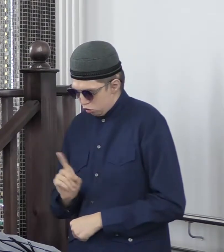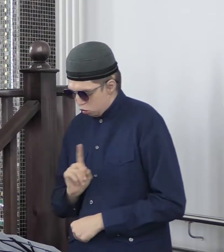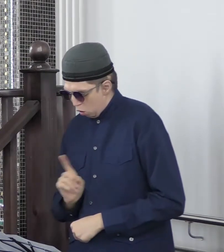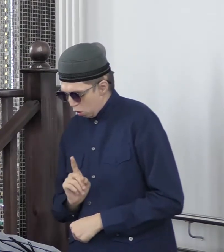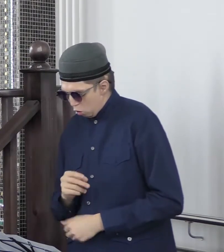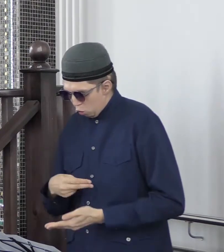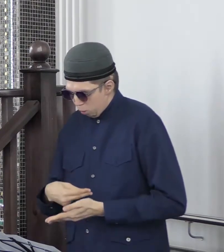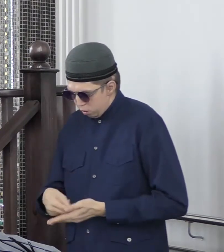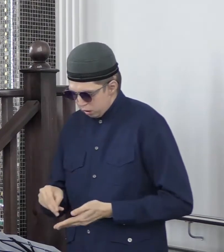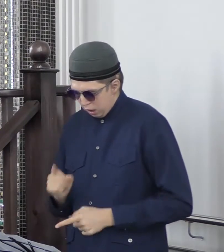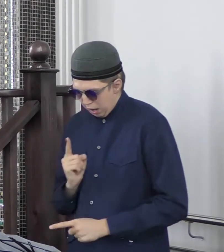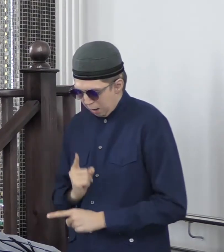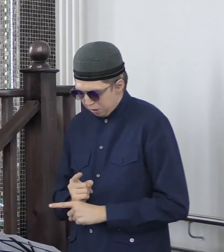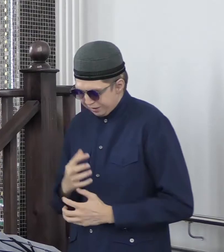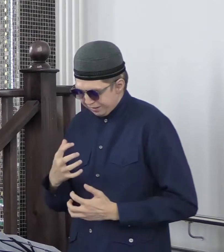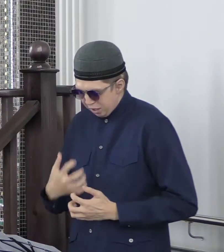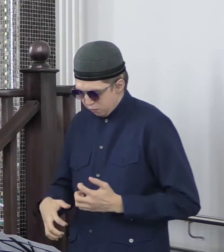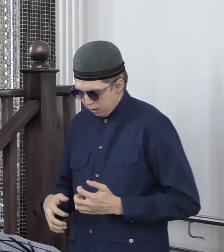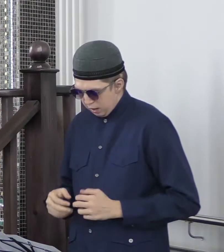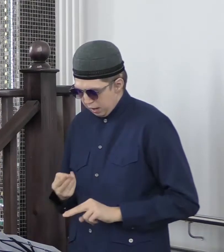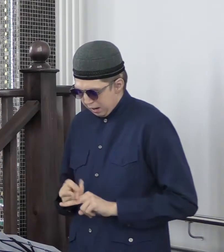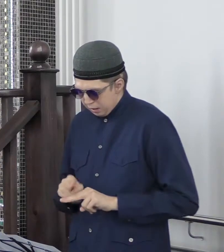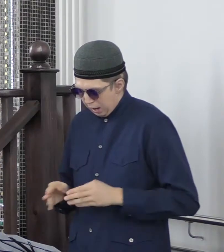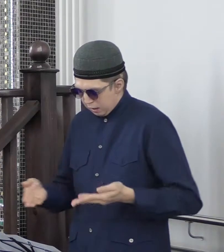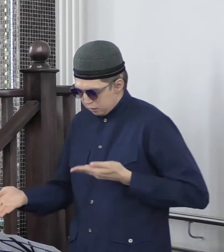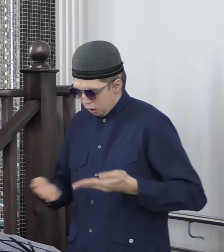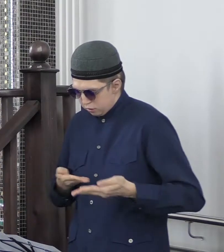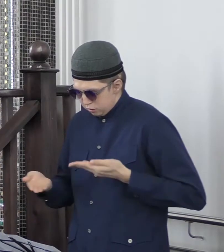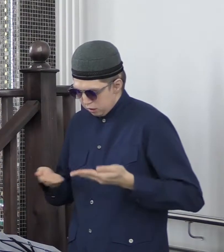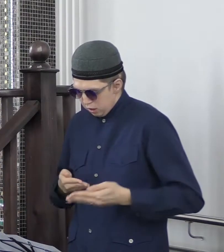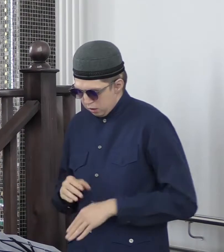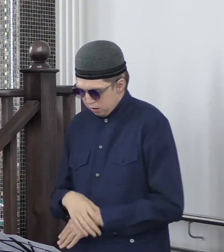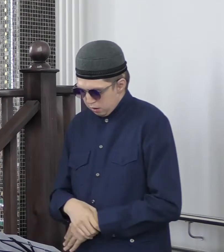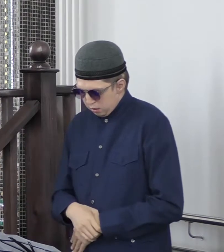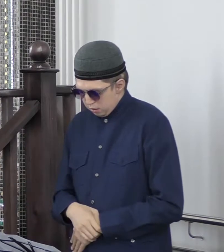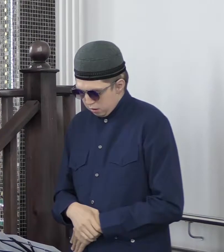يستطع فبقلبه وذلك أضعف الإيمان. في غمرة زيدة